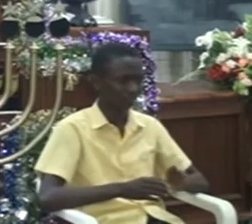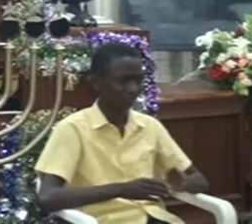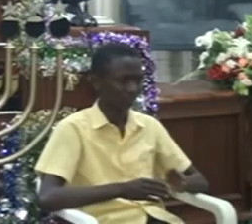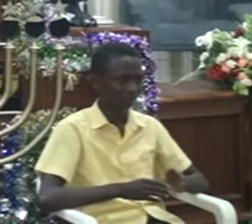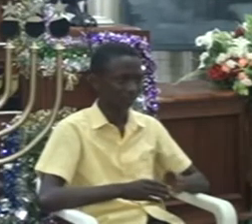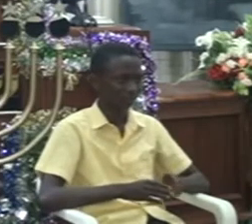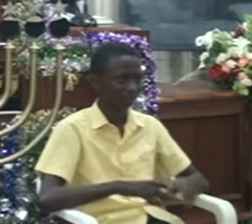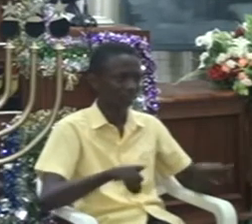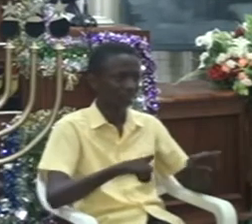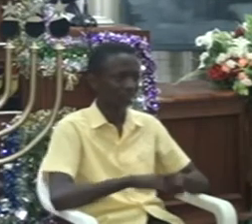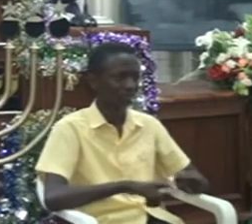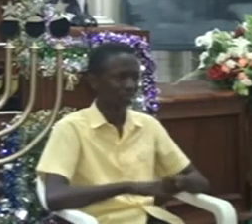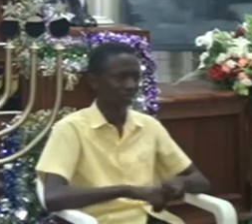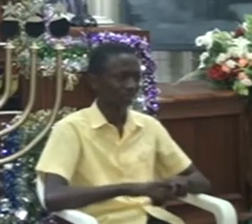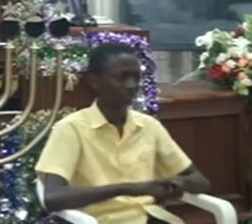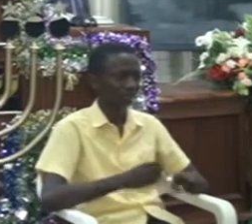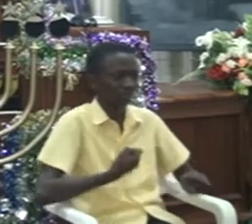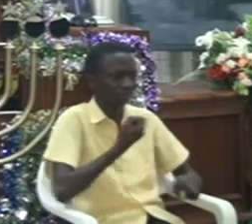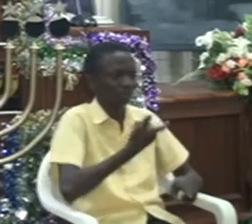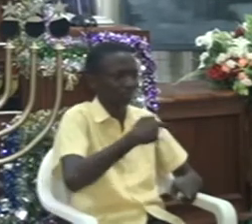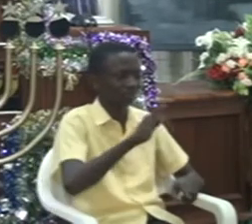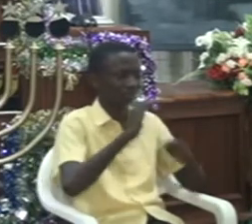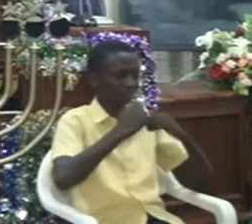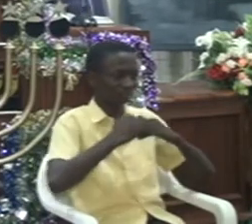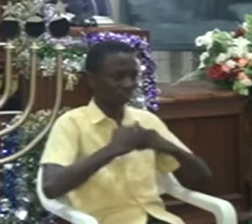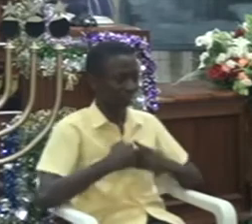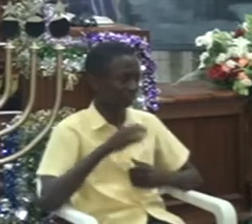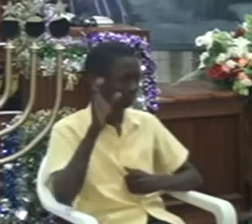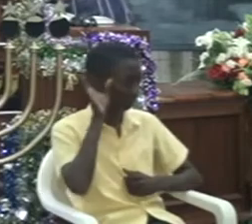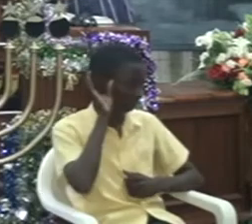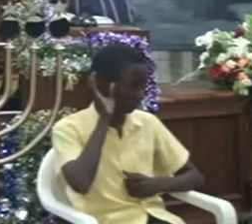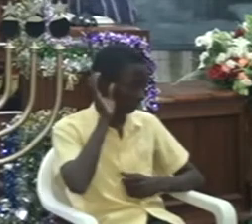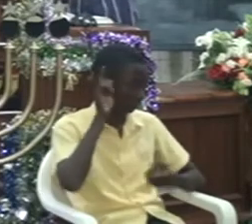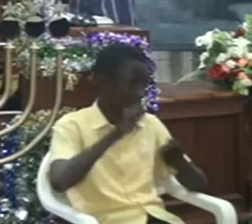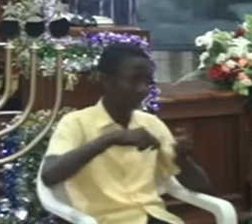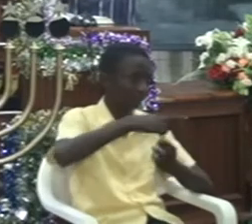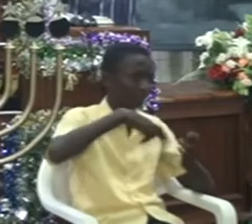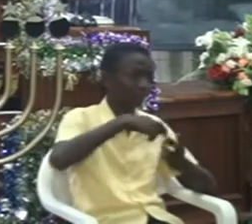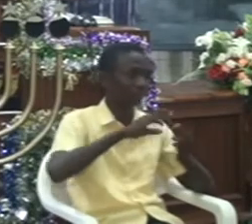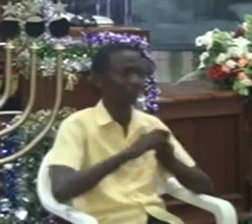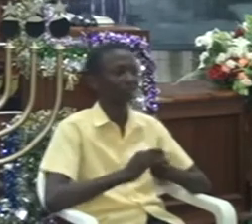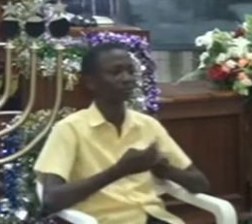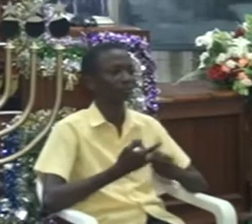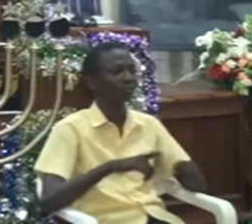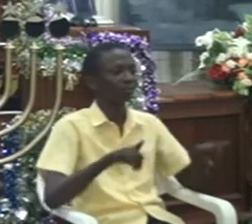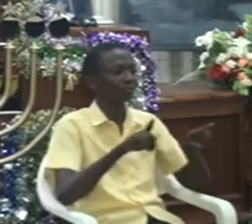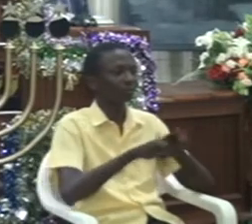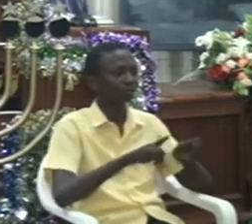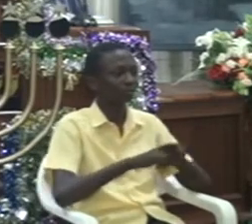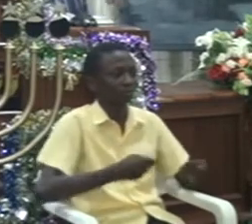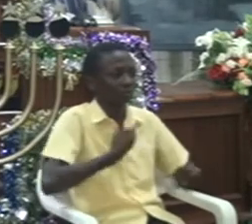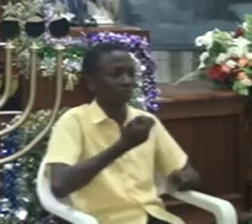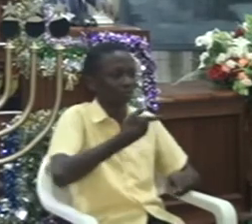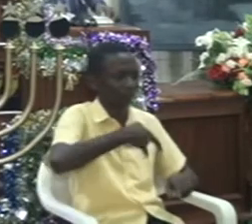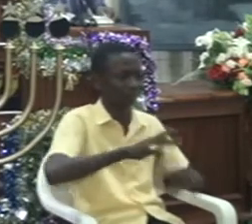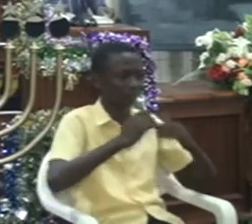son qu'il a entendu au repos Seigneur. Ile sauti yenye alisikia pale kwa masanga njia Seigneur. C'est le même son qu'il va